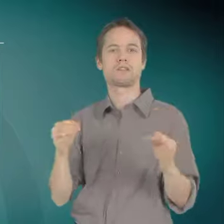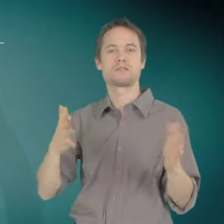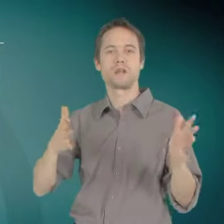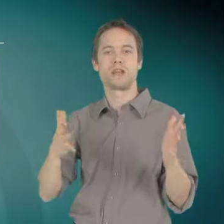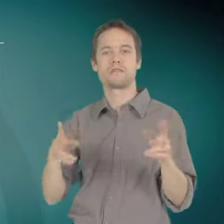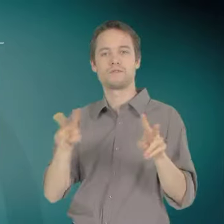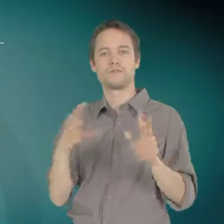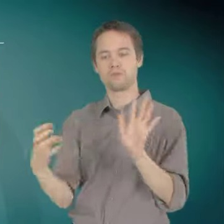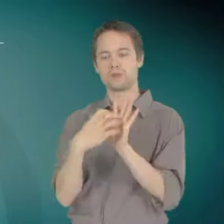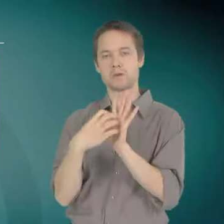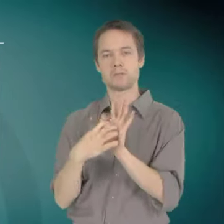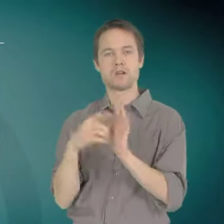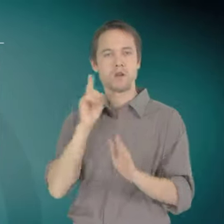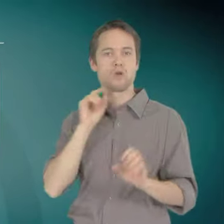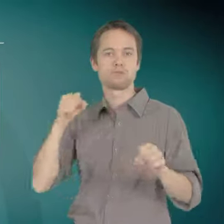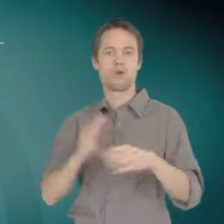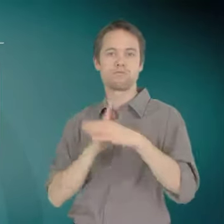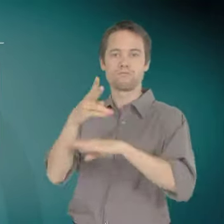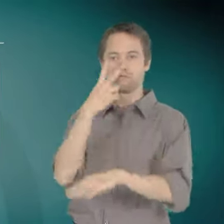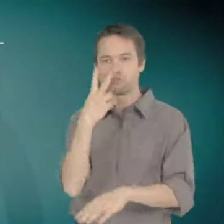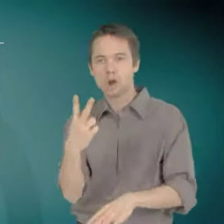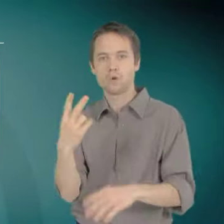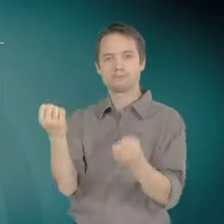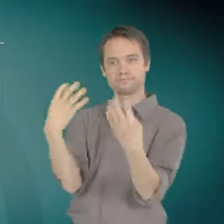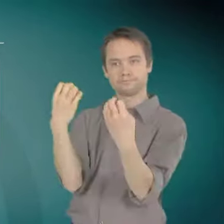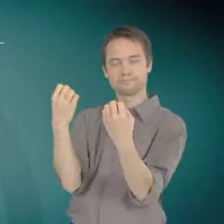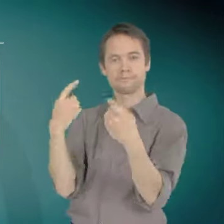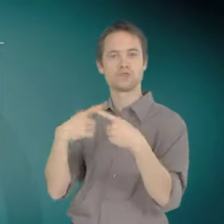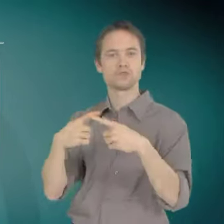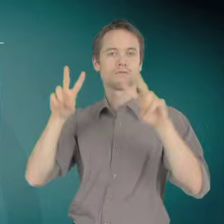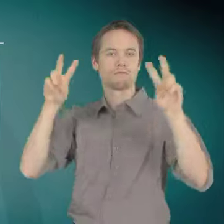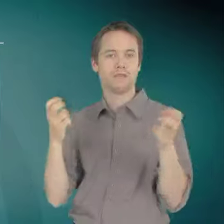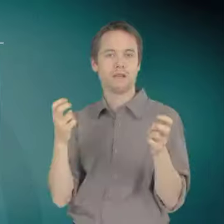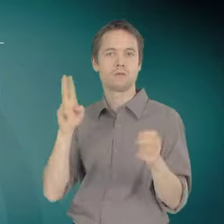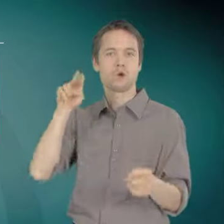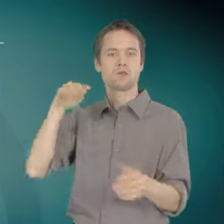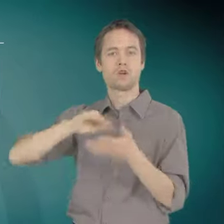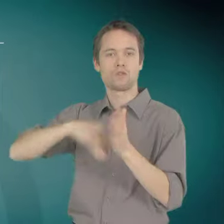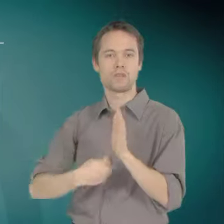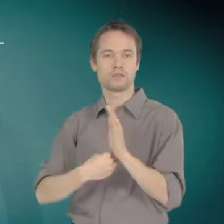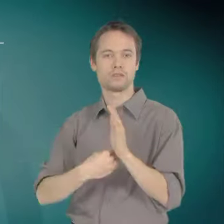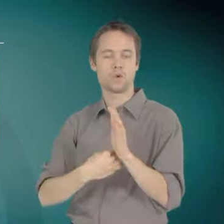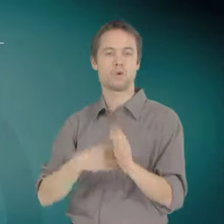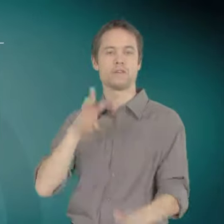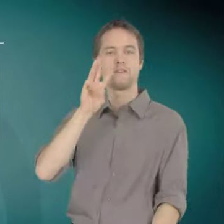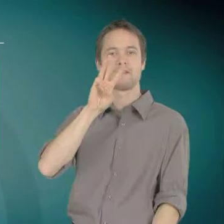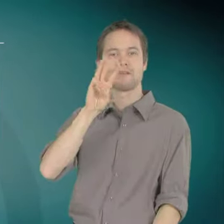gezeigt gehörlose können diese videos schauen und so in gebärdensprache verschiedene informationen zur un-konvention erhalten